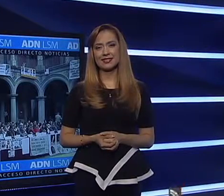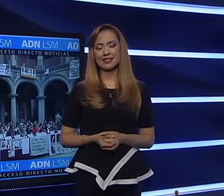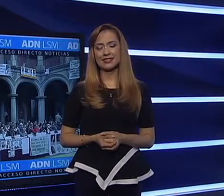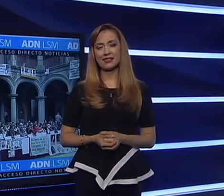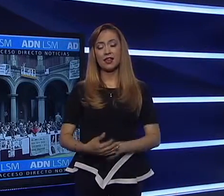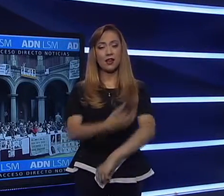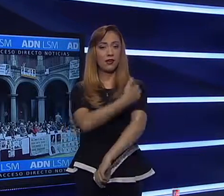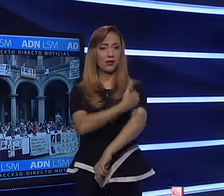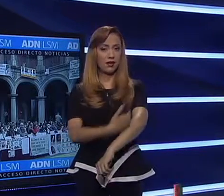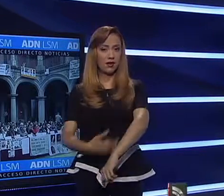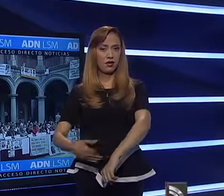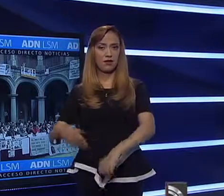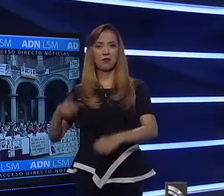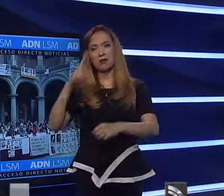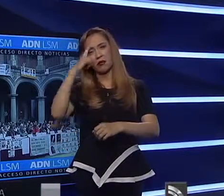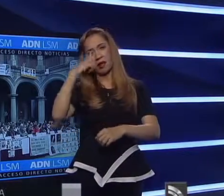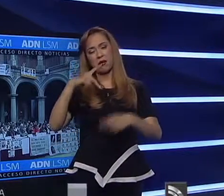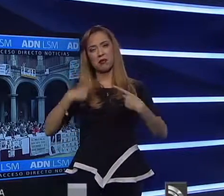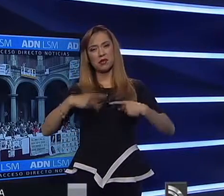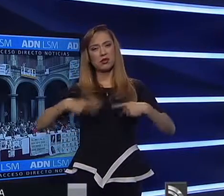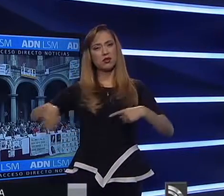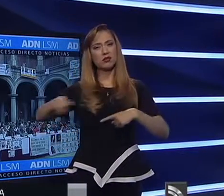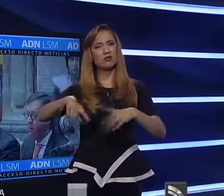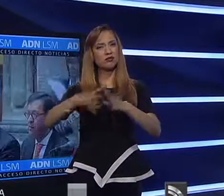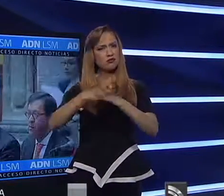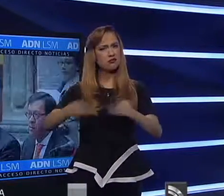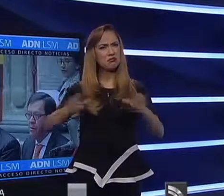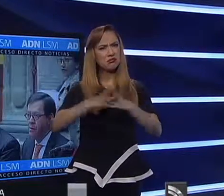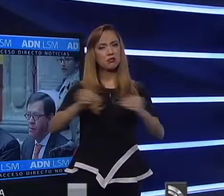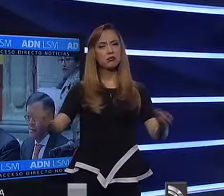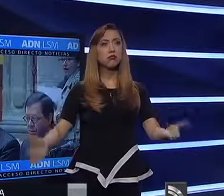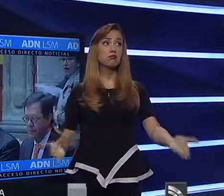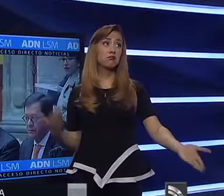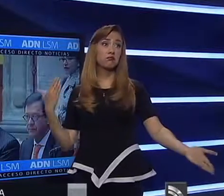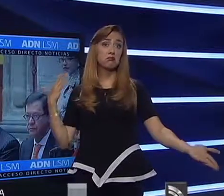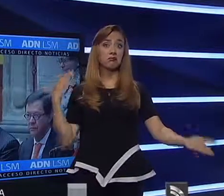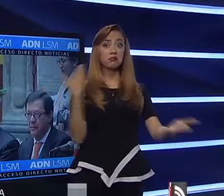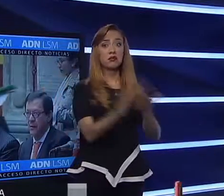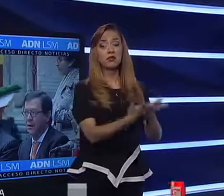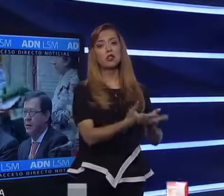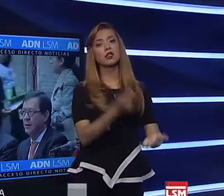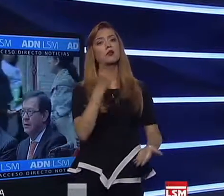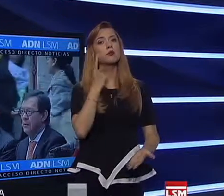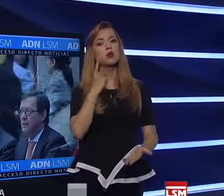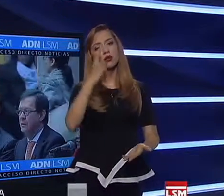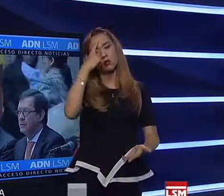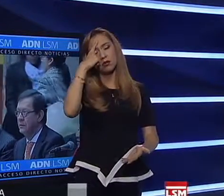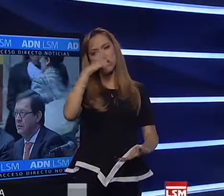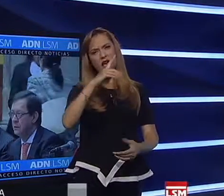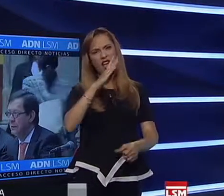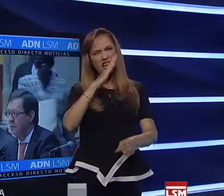Familiares de víctimas de desaparición forzada entregaron a legisladores una iniciativa ciudadana para castigar esta